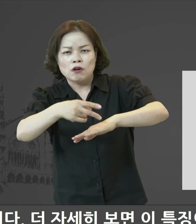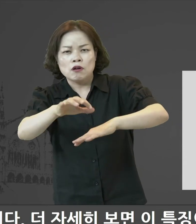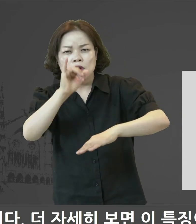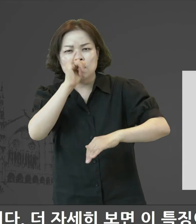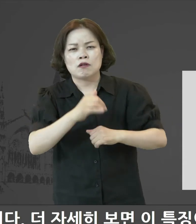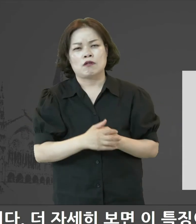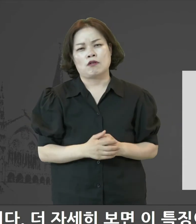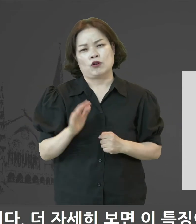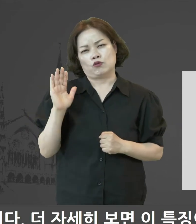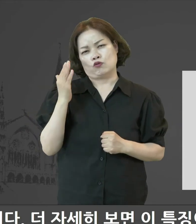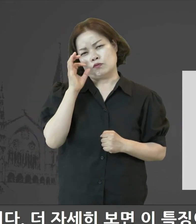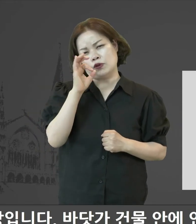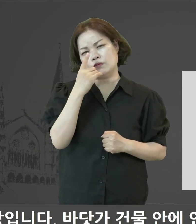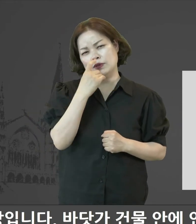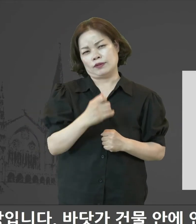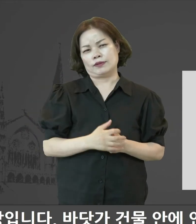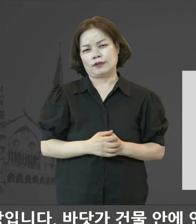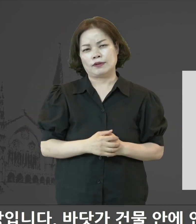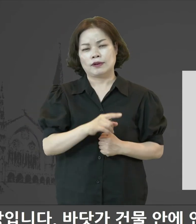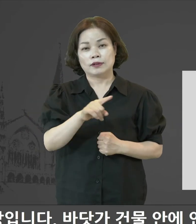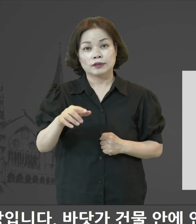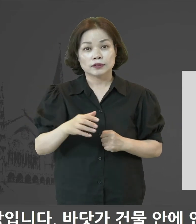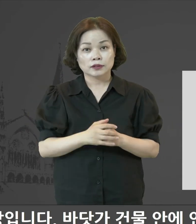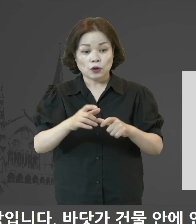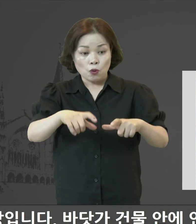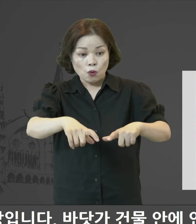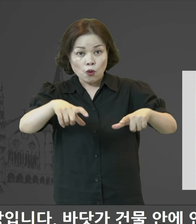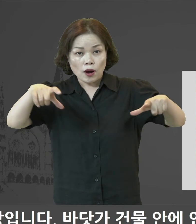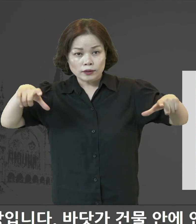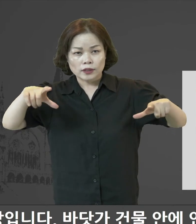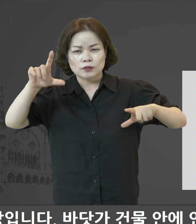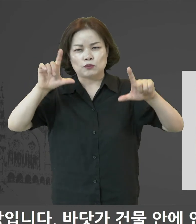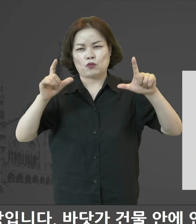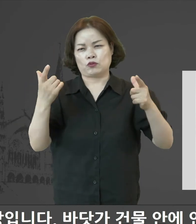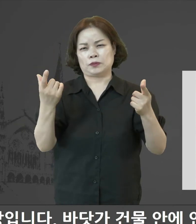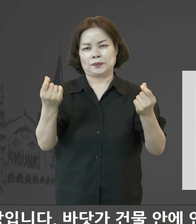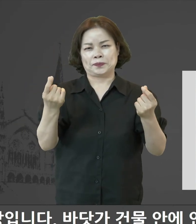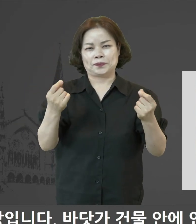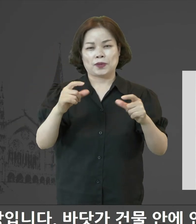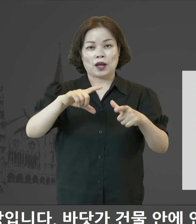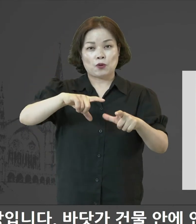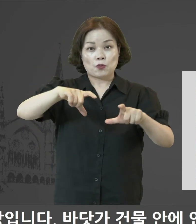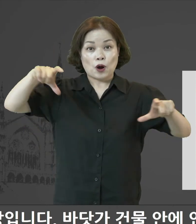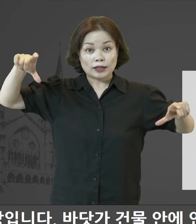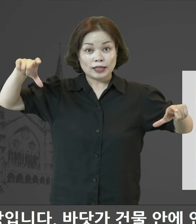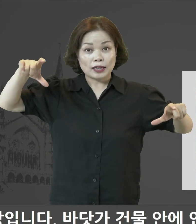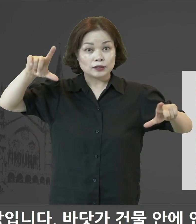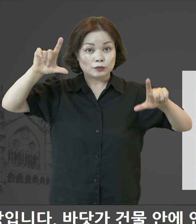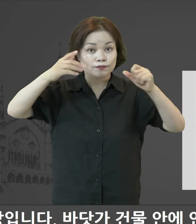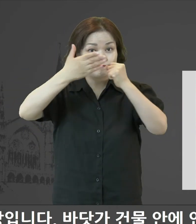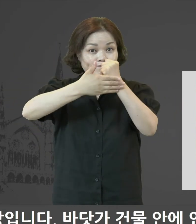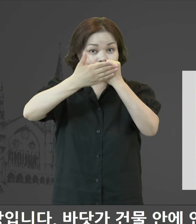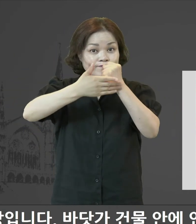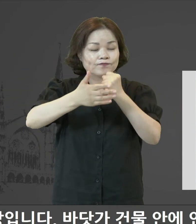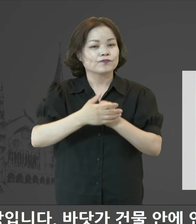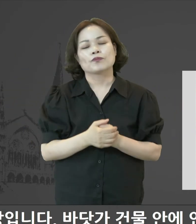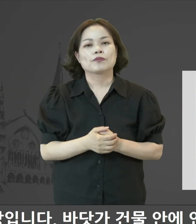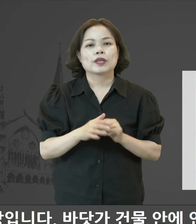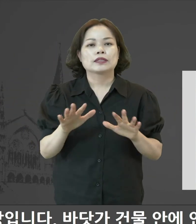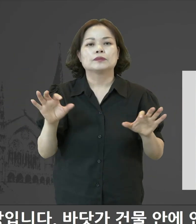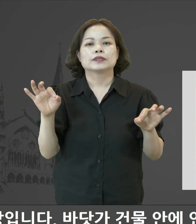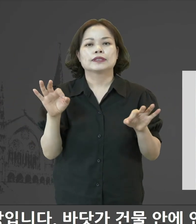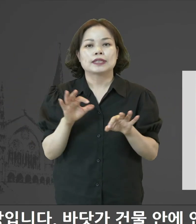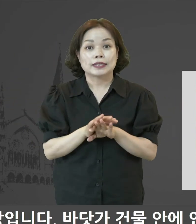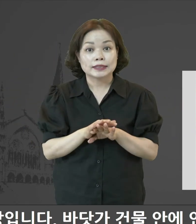봐도 멋있어요. 요즘 봐도. 그래서 저걸 조금 더 확대하면 이런 모습이었을 것이다, 이렇게 이제 추측을 하는데, 지금 이건 다 없어졌고요.